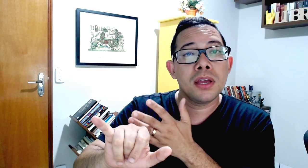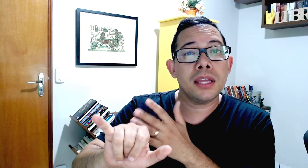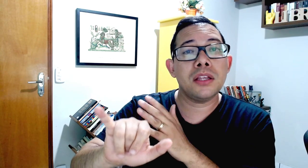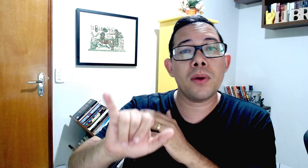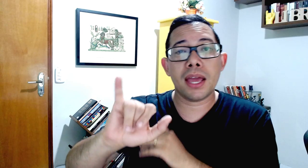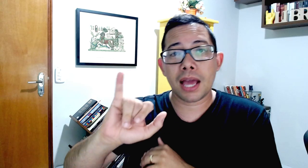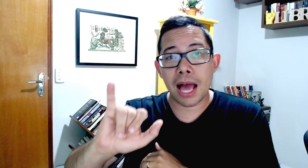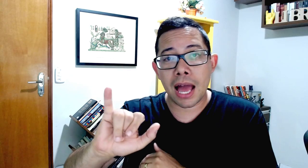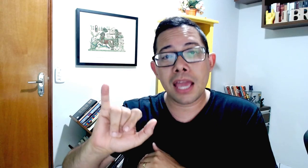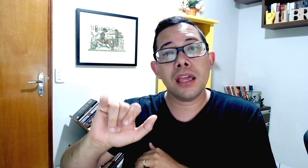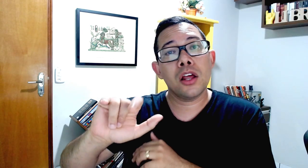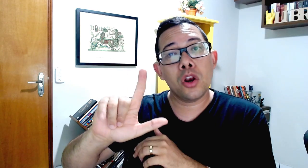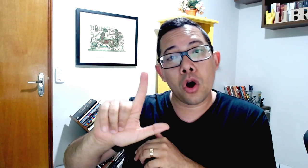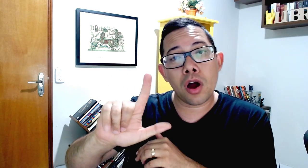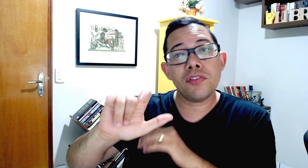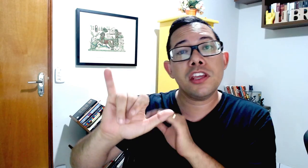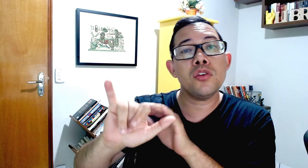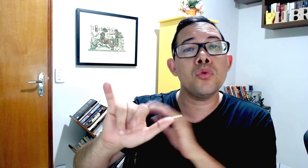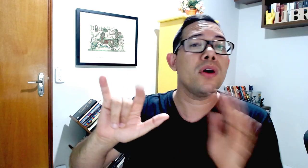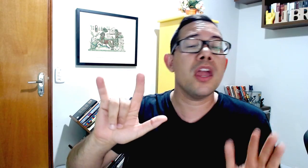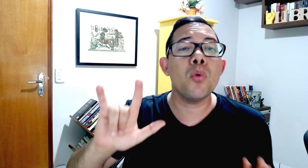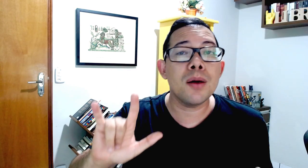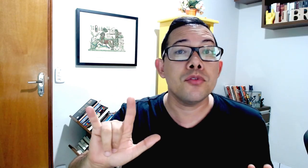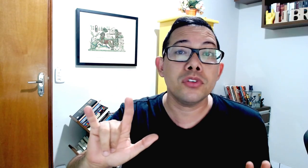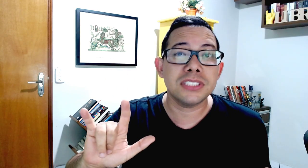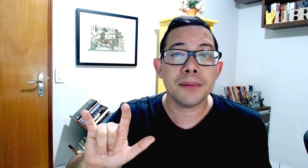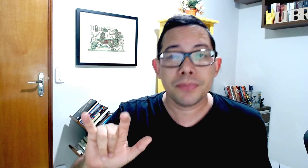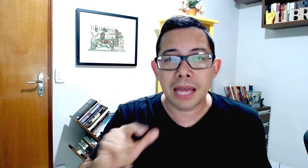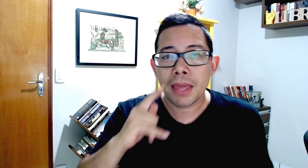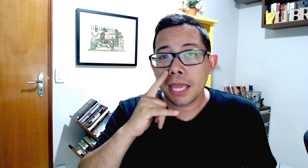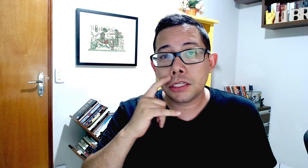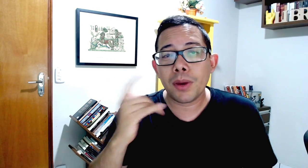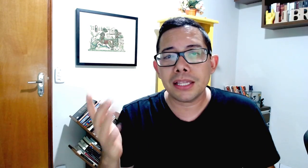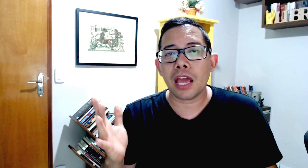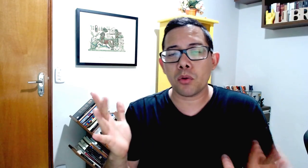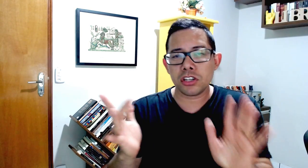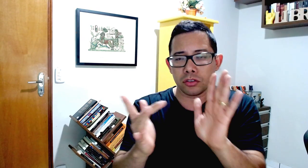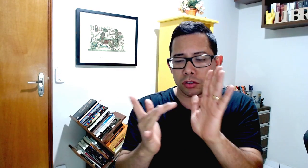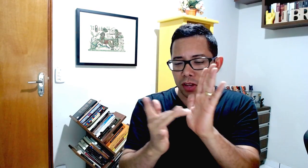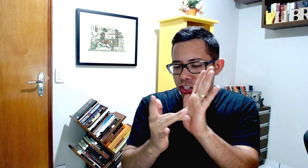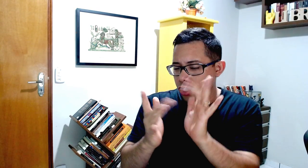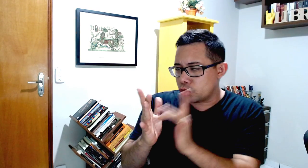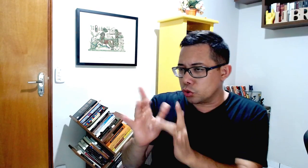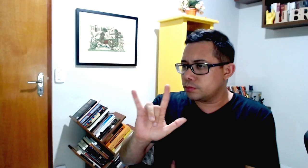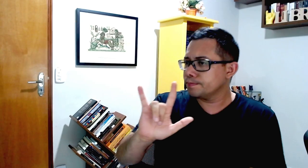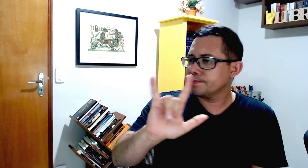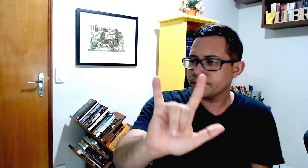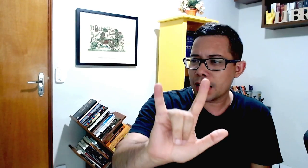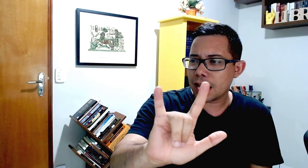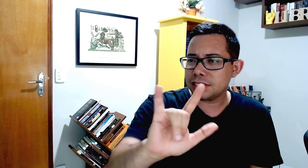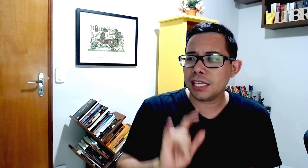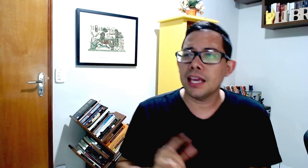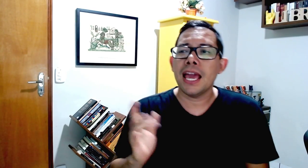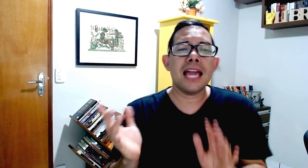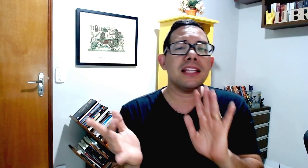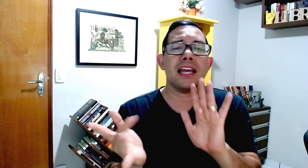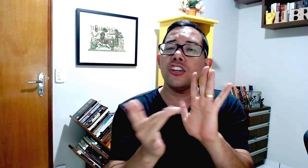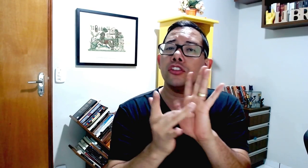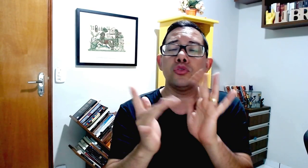então é I love you eu amo você tá então a ideia quando Jesus fala Jesus assim a ideia